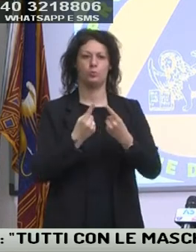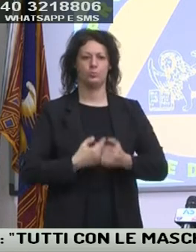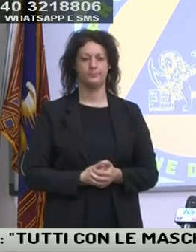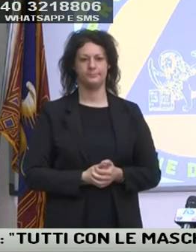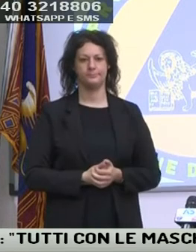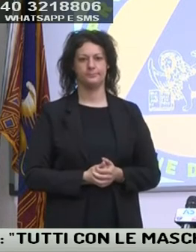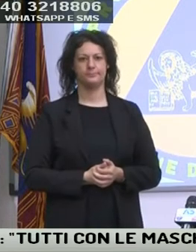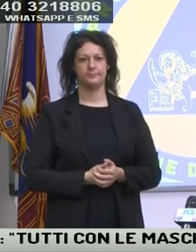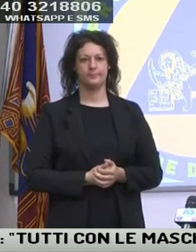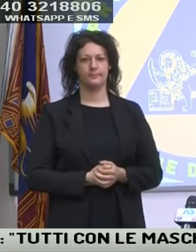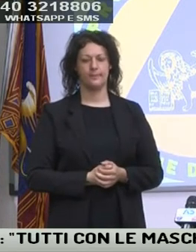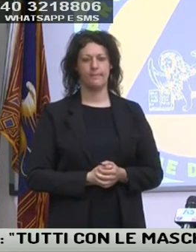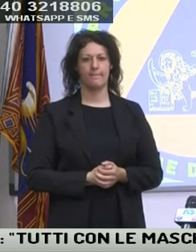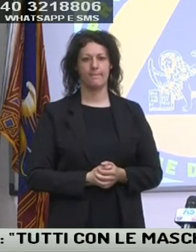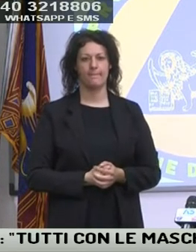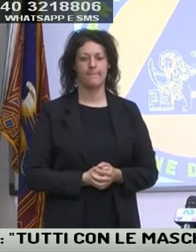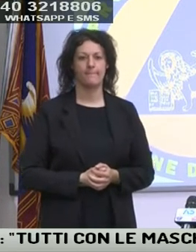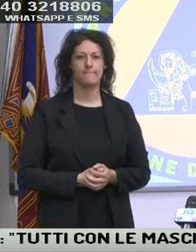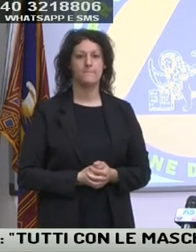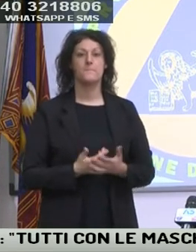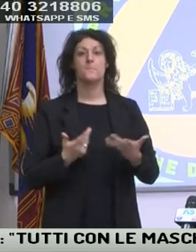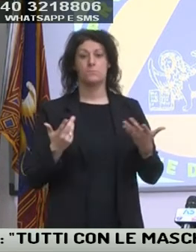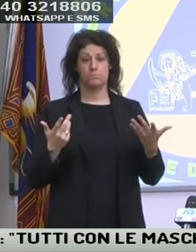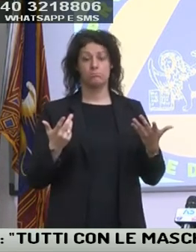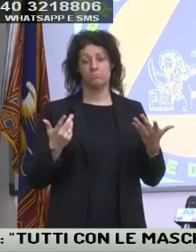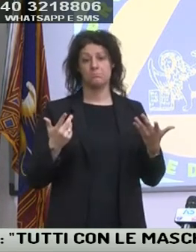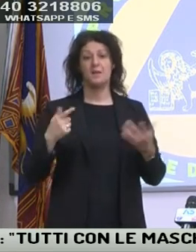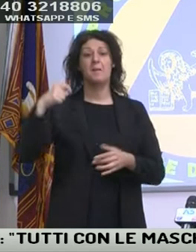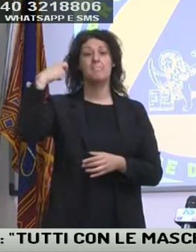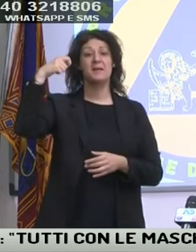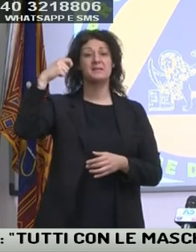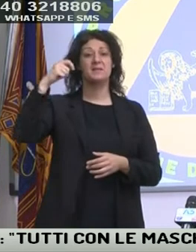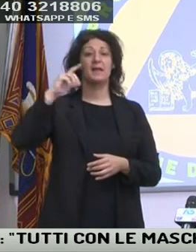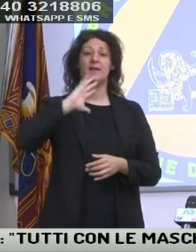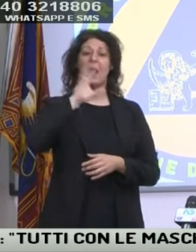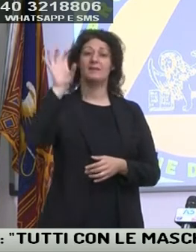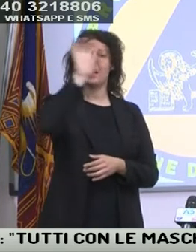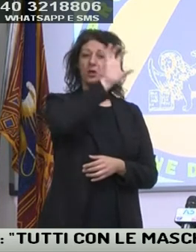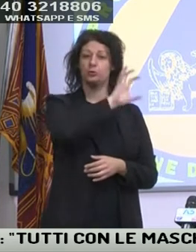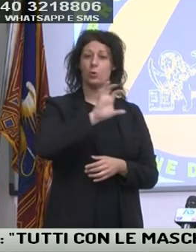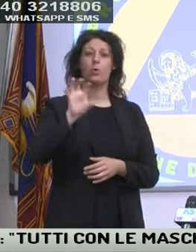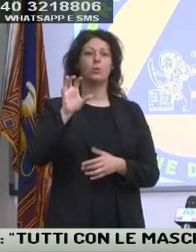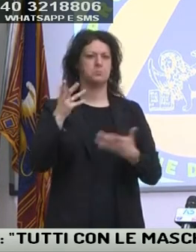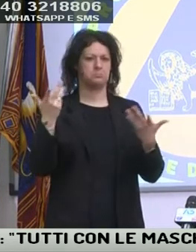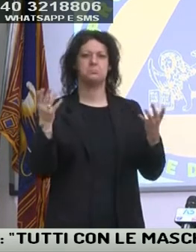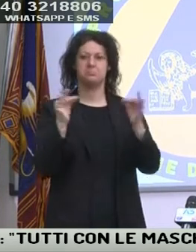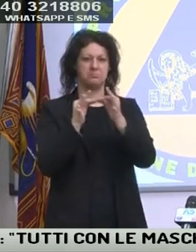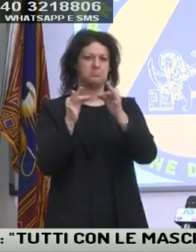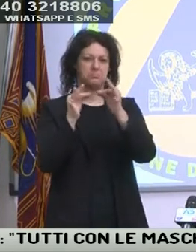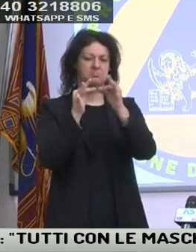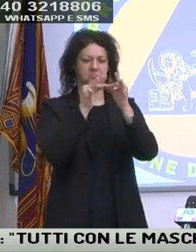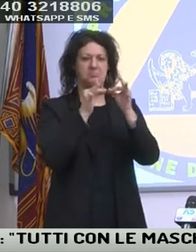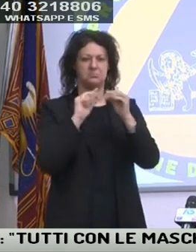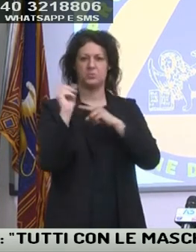una convergenza con molti, se non con la quasi totalità dei colleghi governatori, e c'è anche la volontà